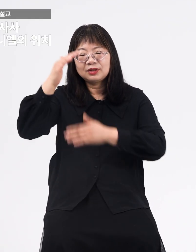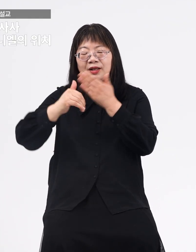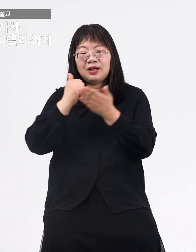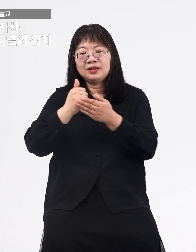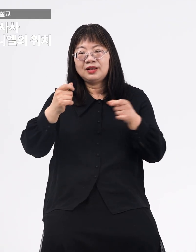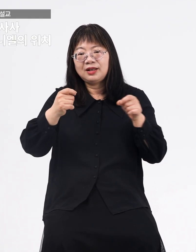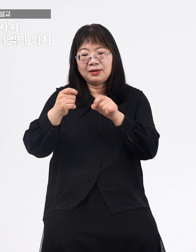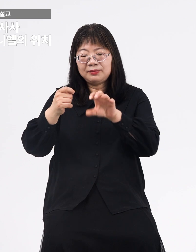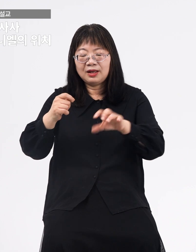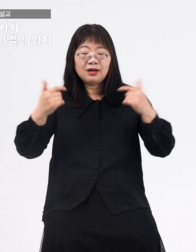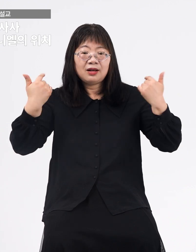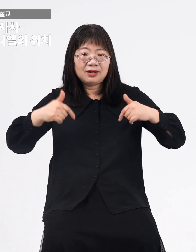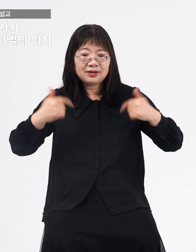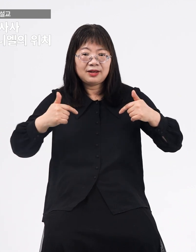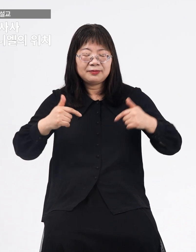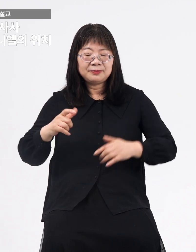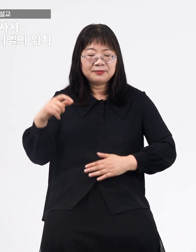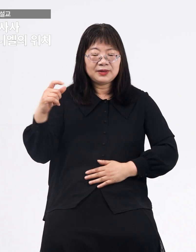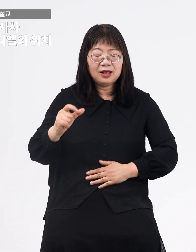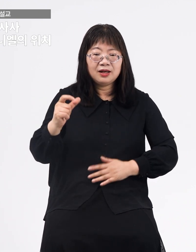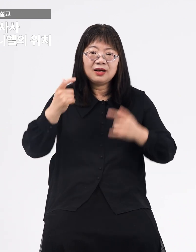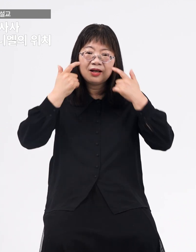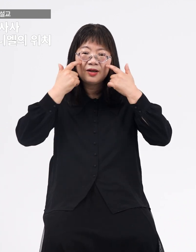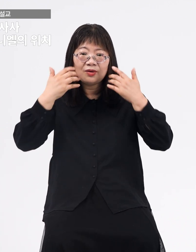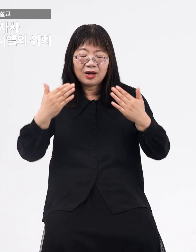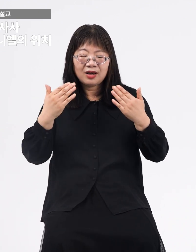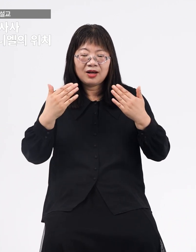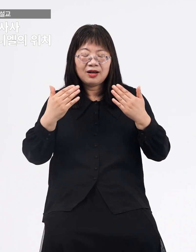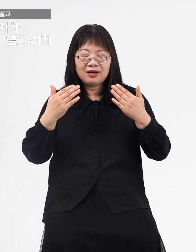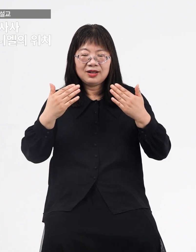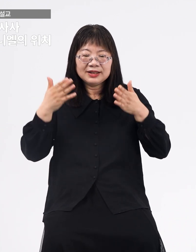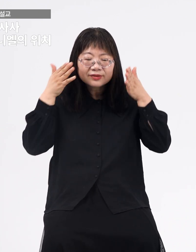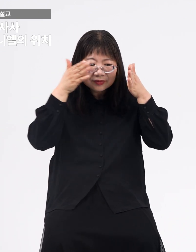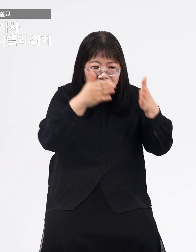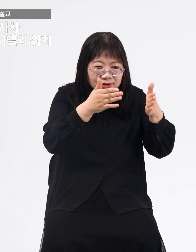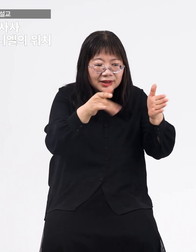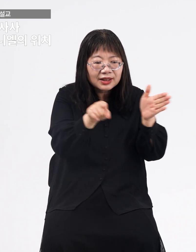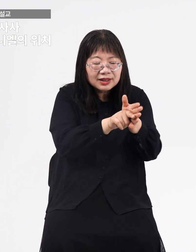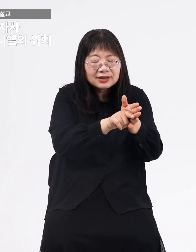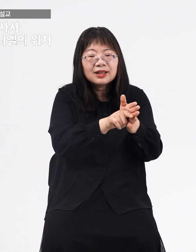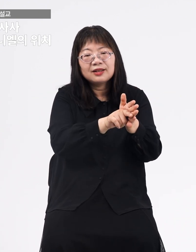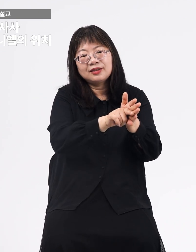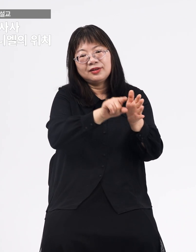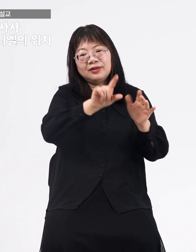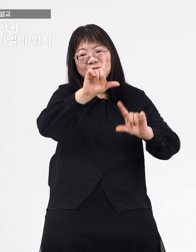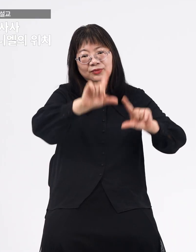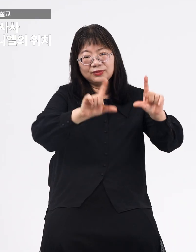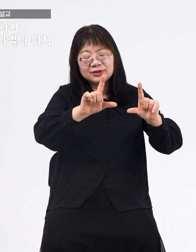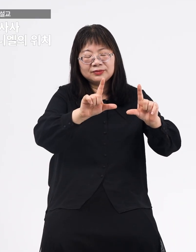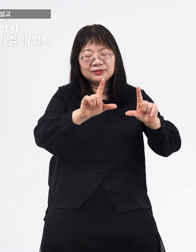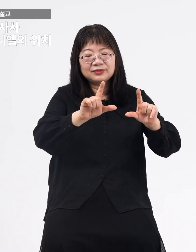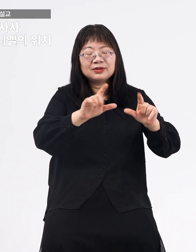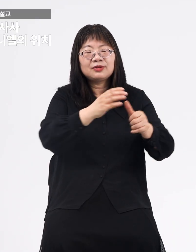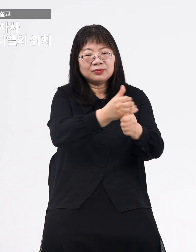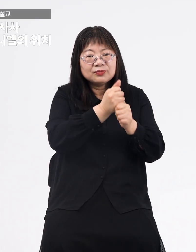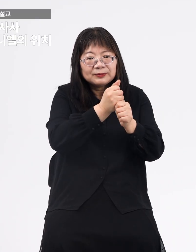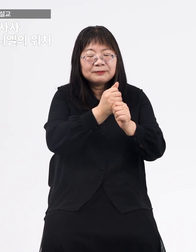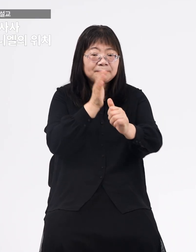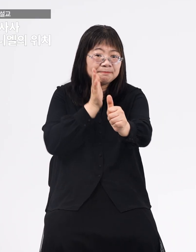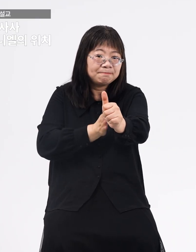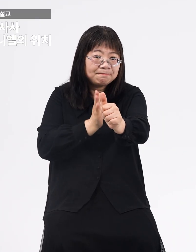하나님 앞에 언제나 단호하고 선명하게 올인하는 신앙의 색깔을 견고하게